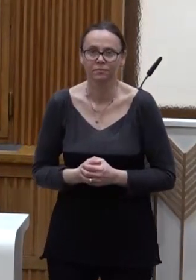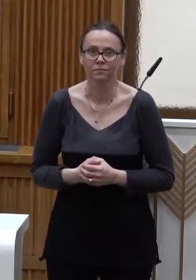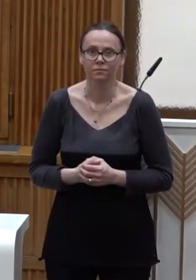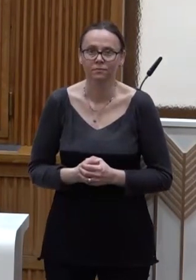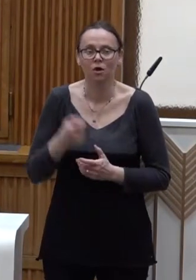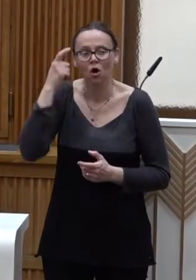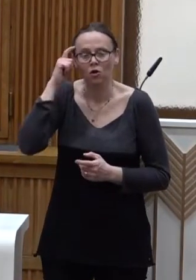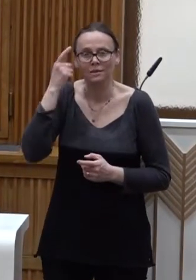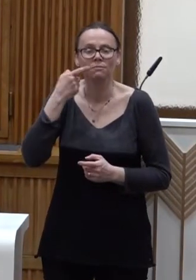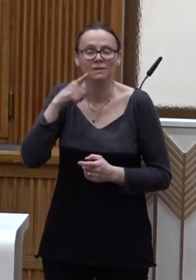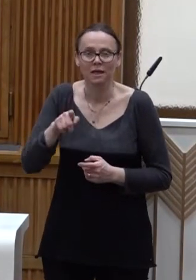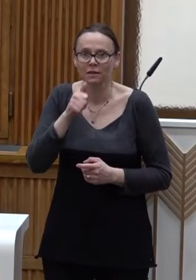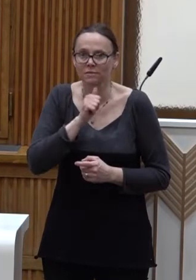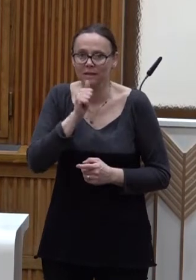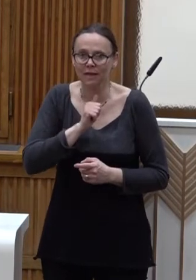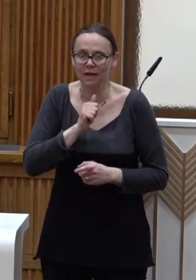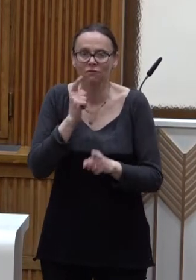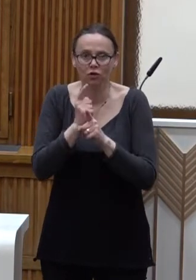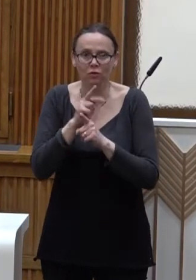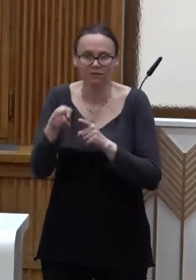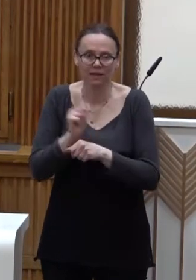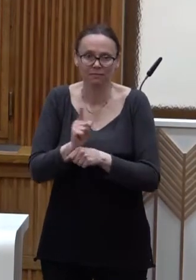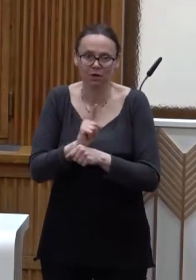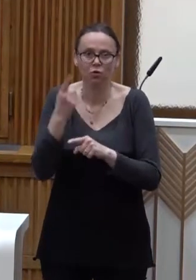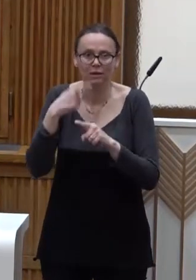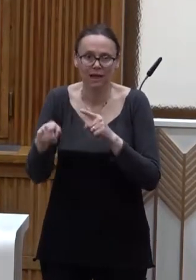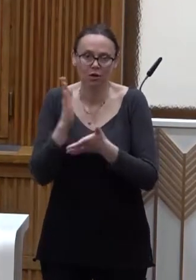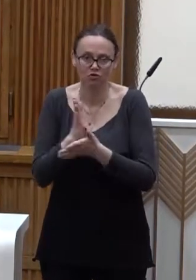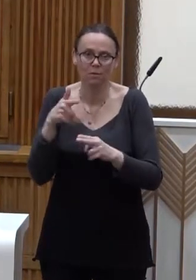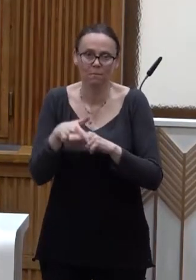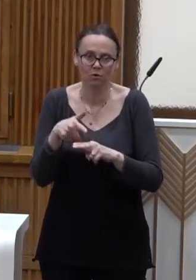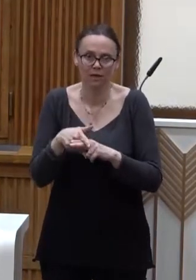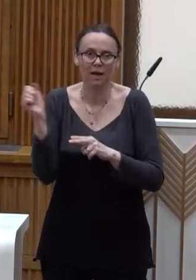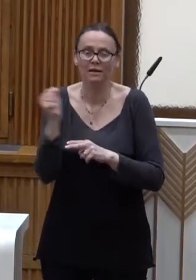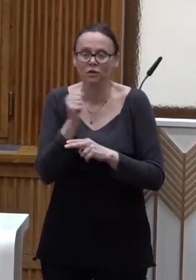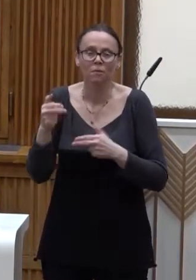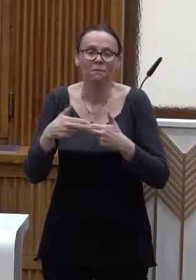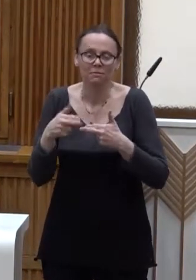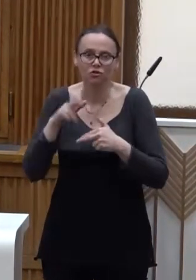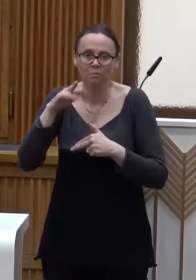Oskrba z sadjem in zelenjavo je prav tako v tem trenutku delno že motena, saj približno